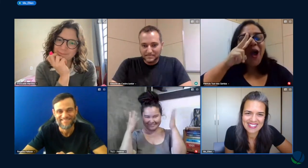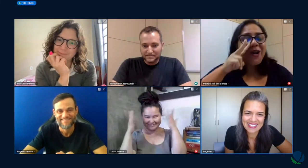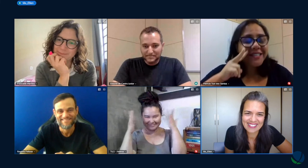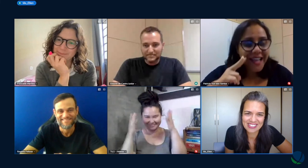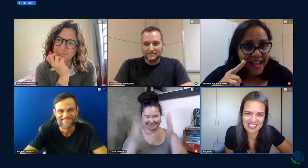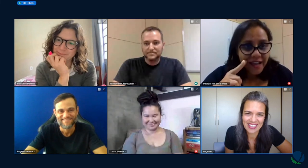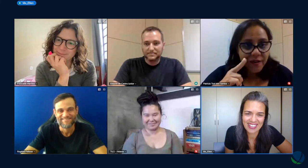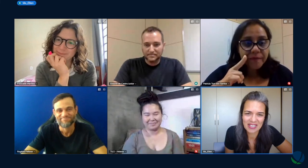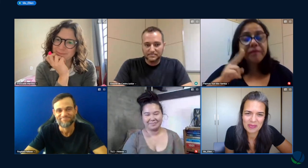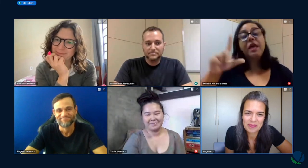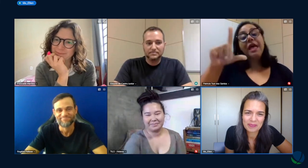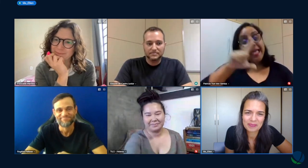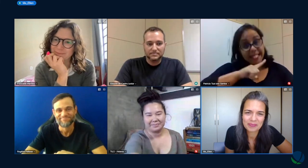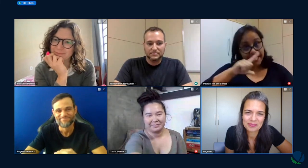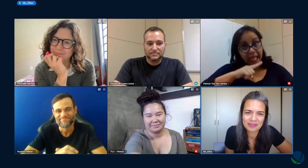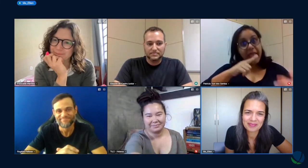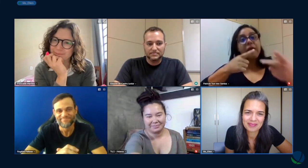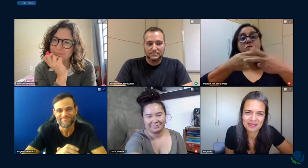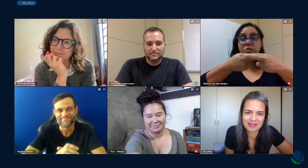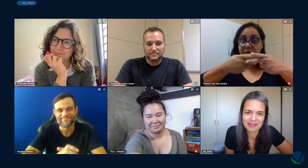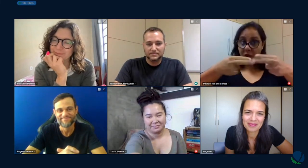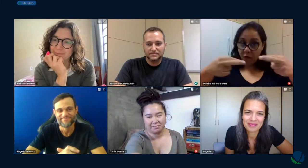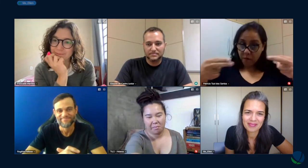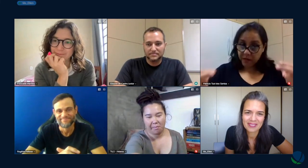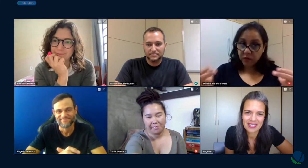Parabéns, Rogério.